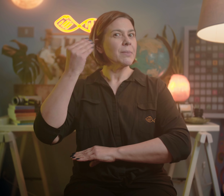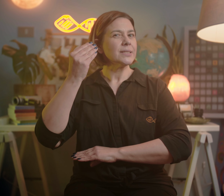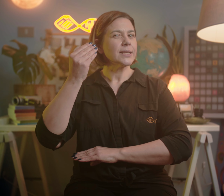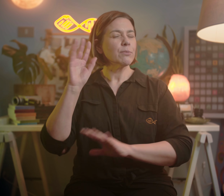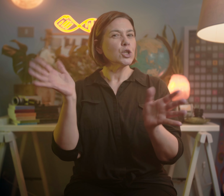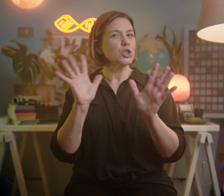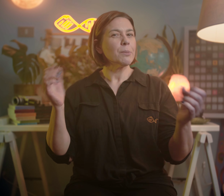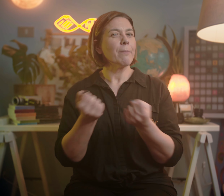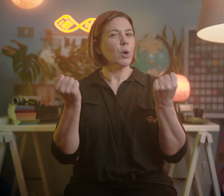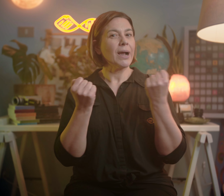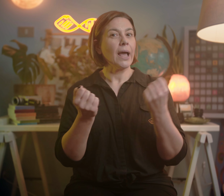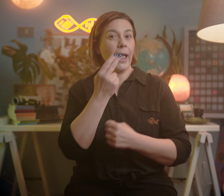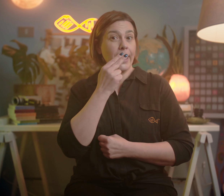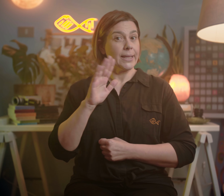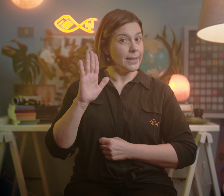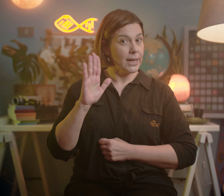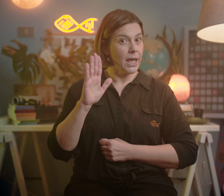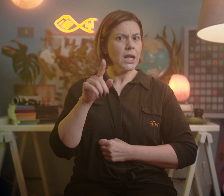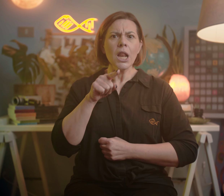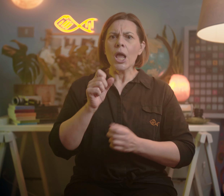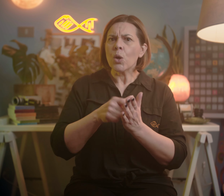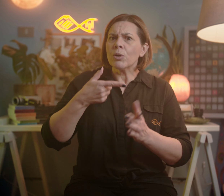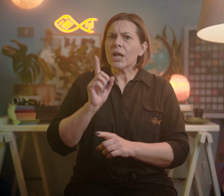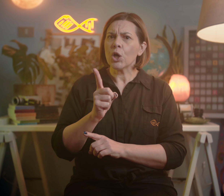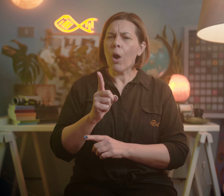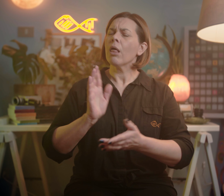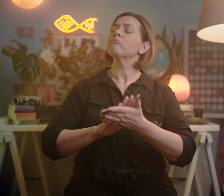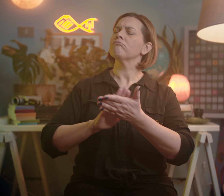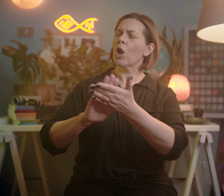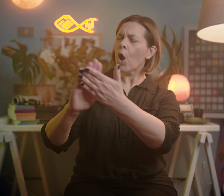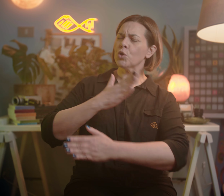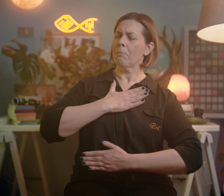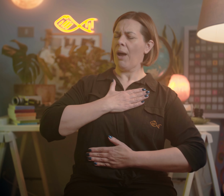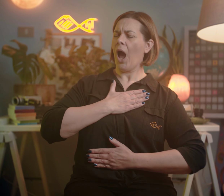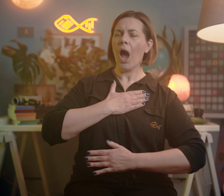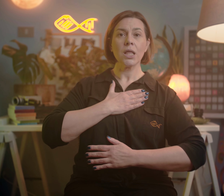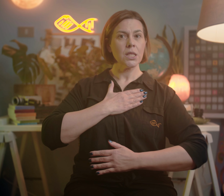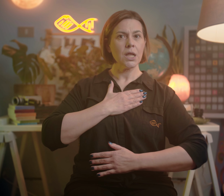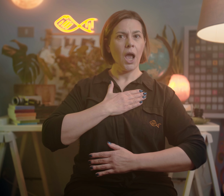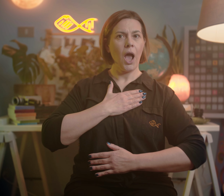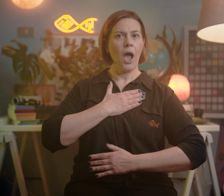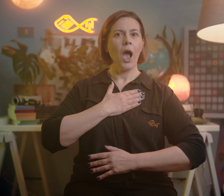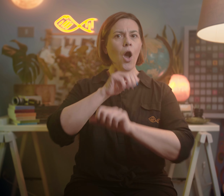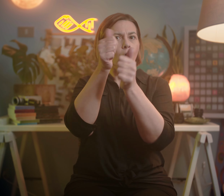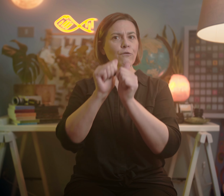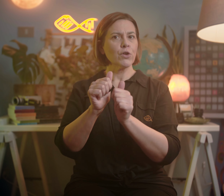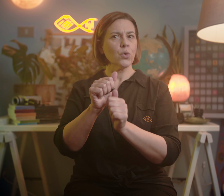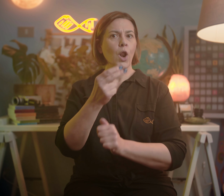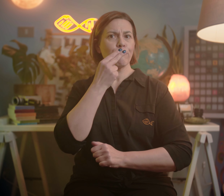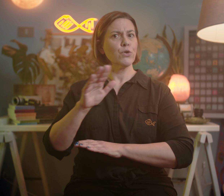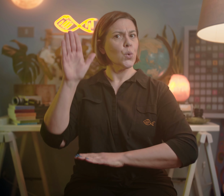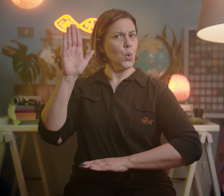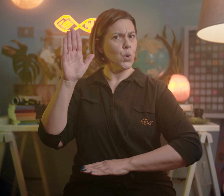grande cinema di propaganda di Hitler, dove era importantissimo l'elogio al patriottismo e l'esaltazione della figura del Führer.